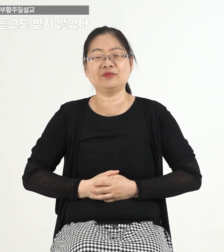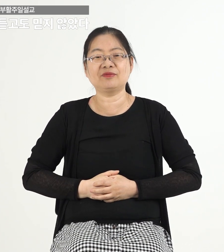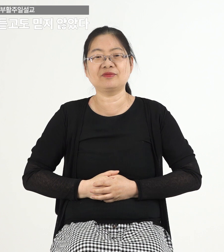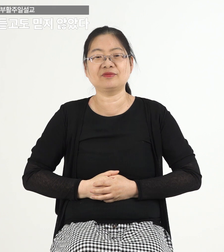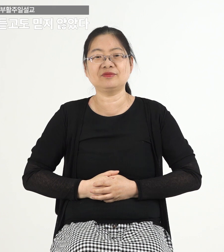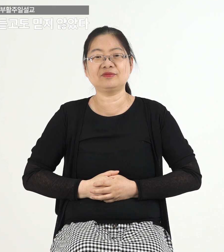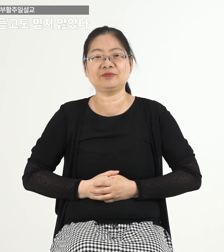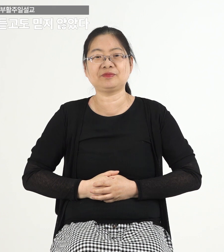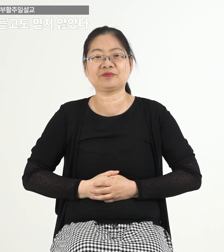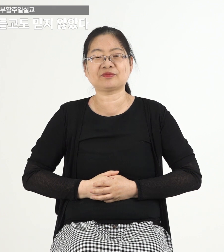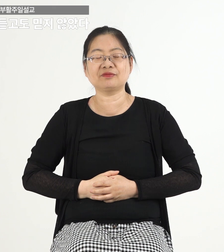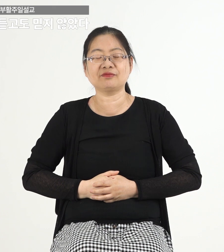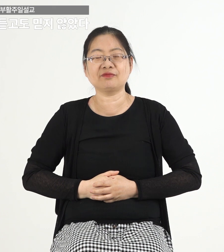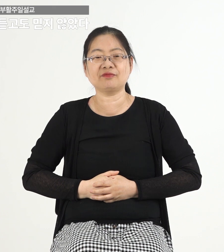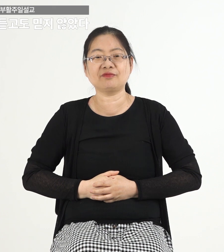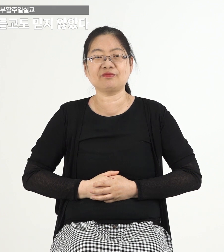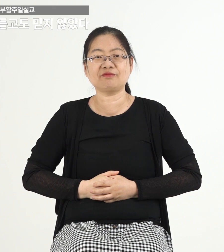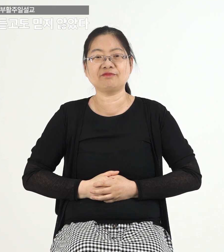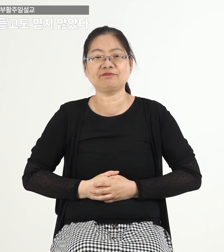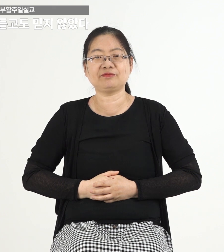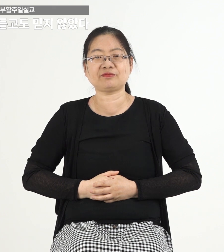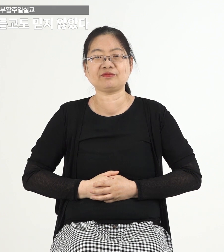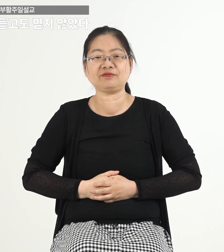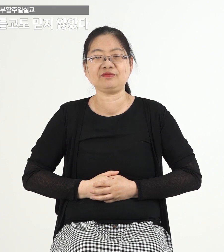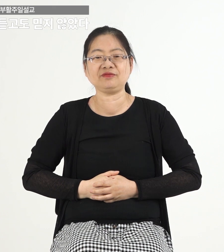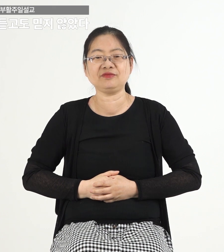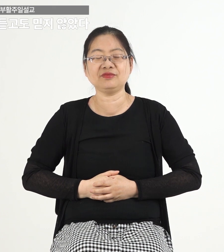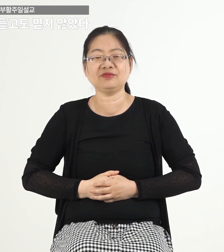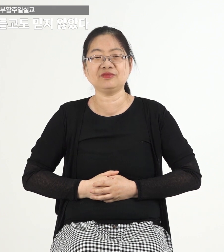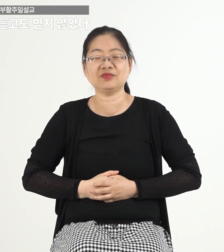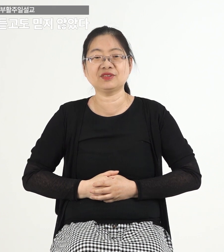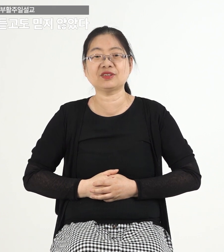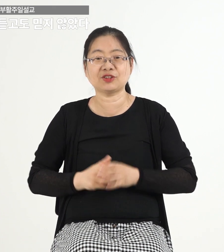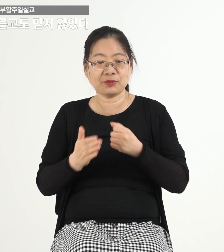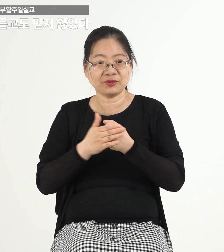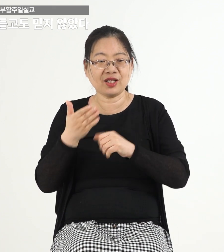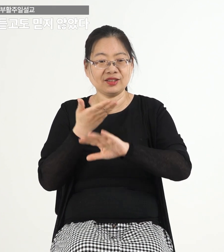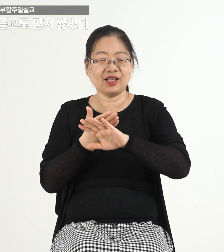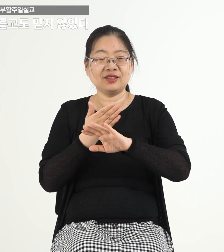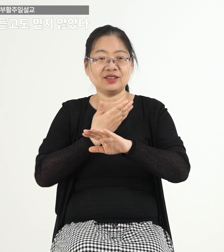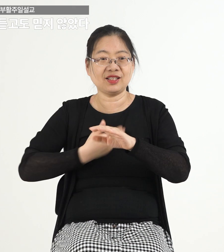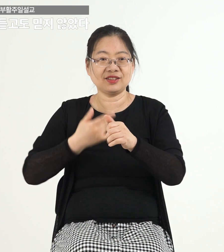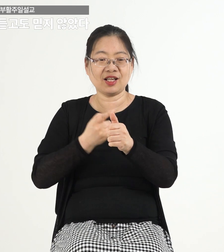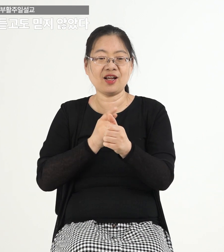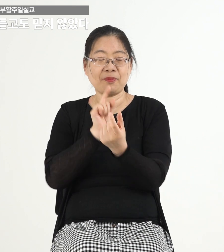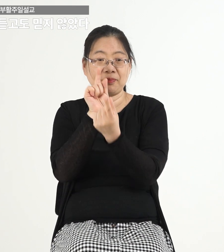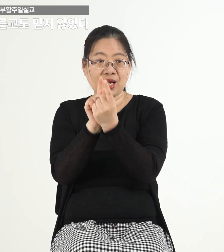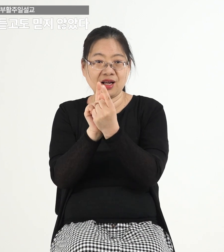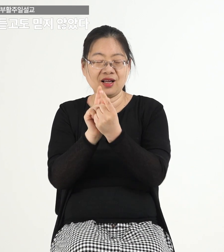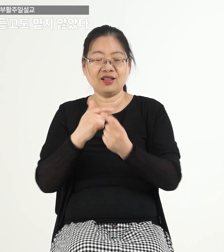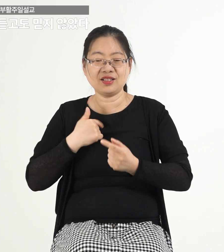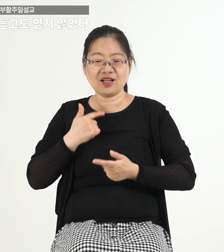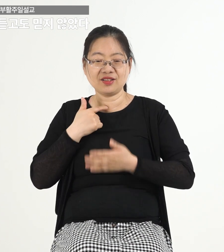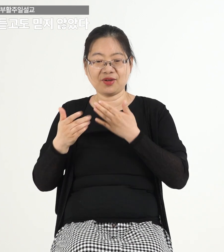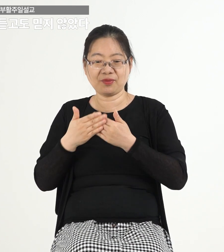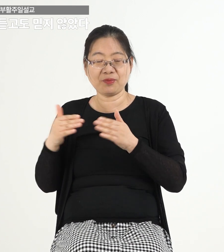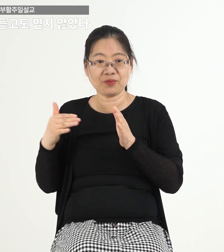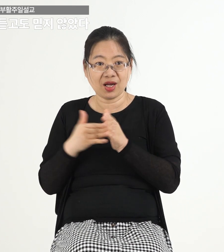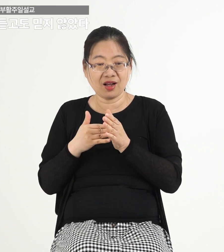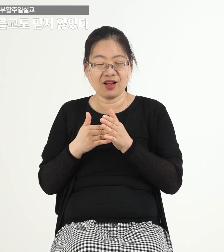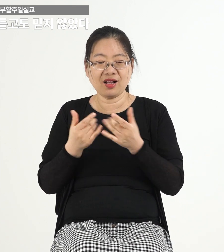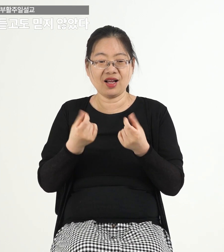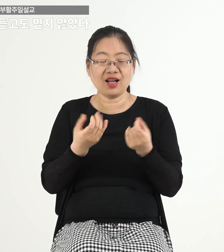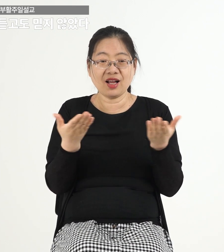합니다. 그 사람들이에요. 그 사람들이 다른 제자들에게 가서 우리가 이런 경험을 했고